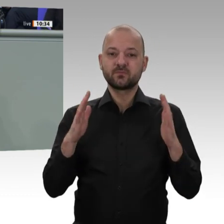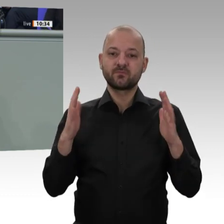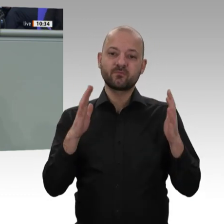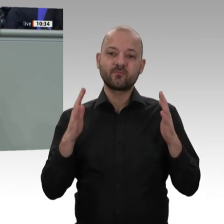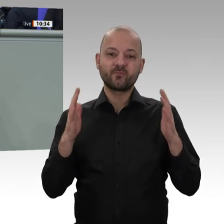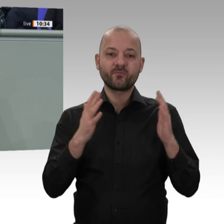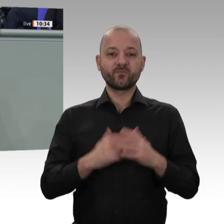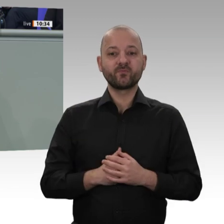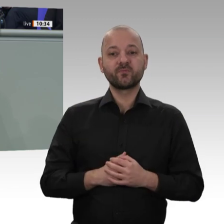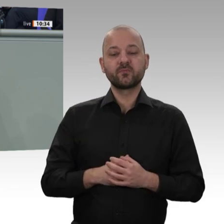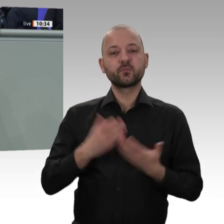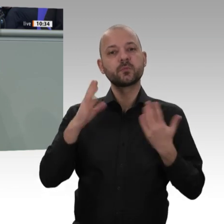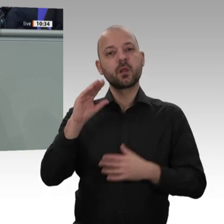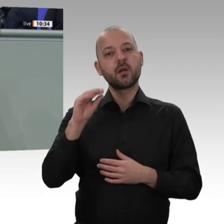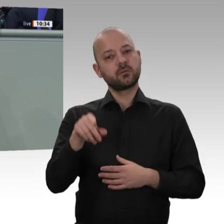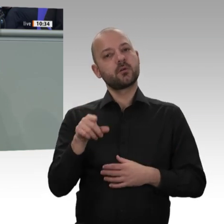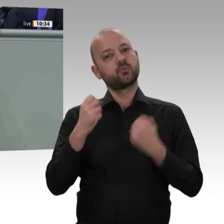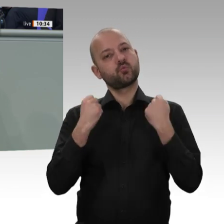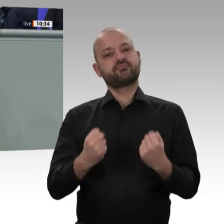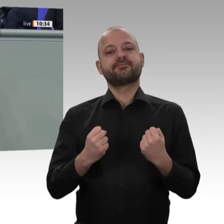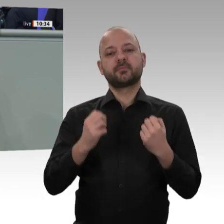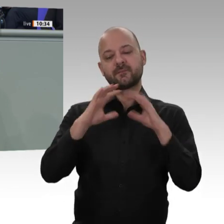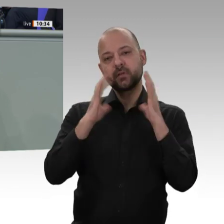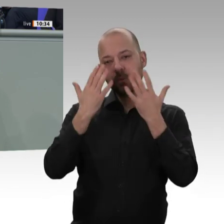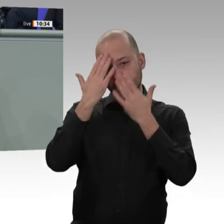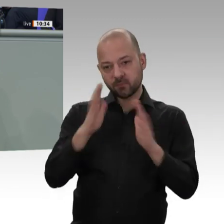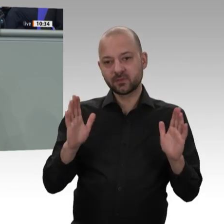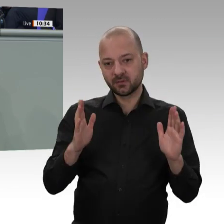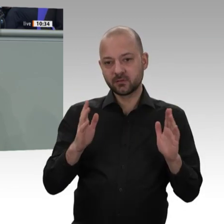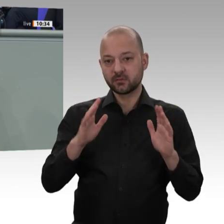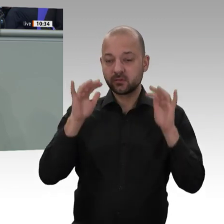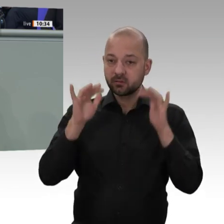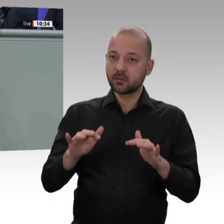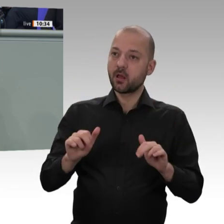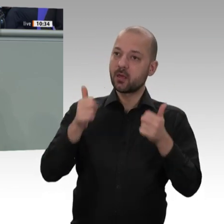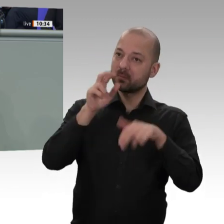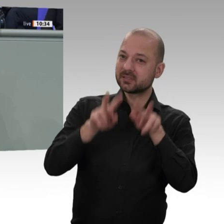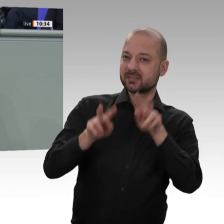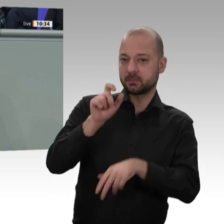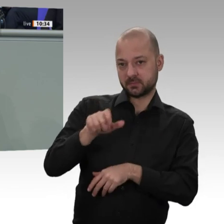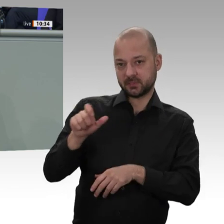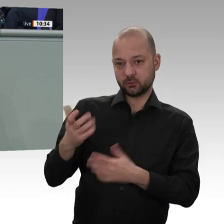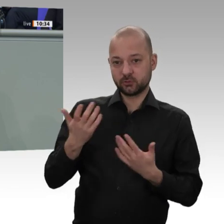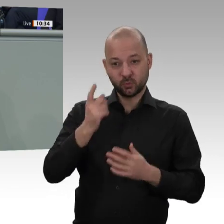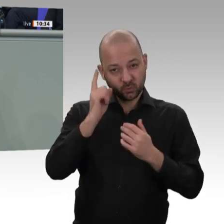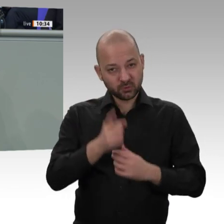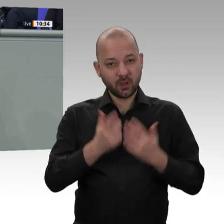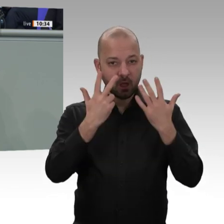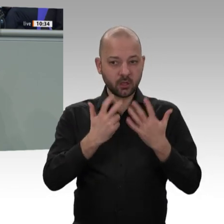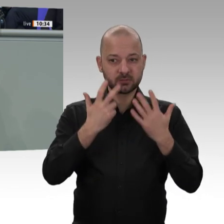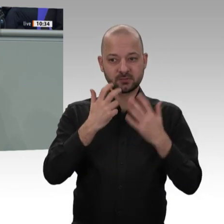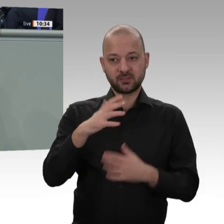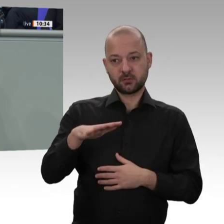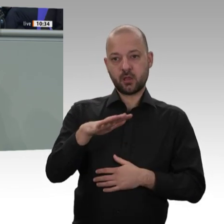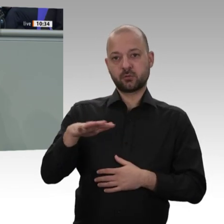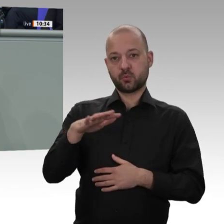Hanau steht zusammen oder die Opfer waren keine Fremden. Und es sind diese Botschaften, die mir Mut machen. Sie machen uns